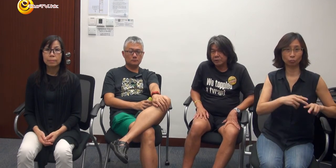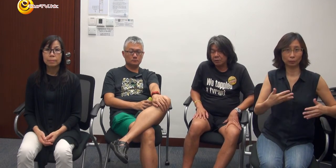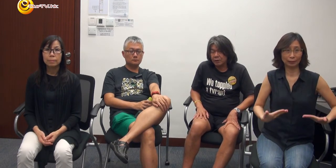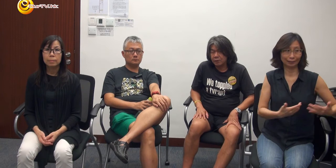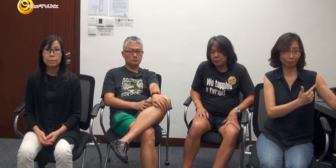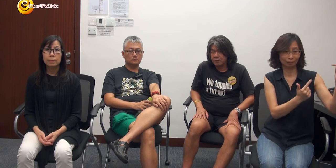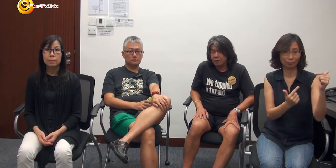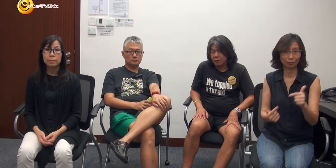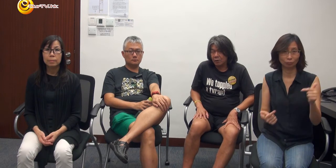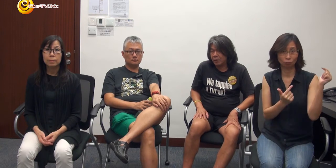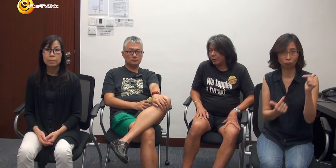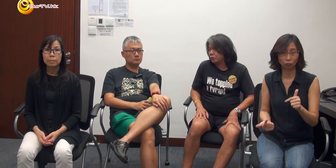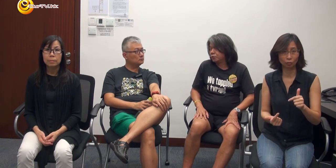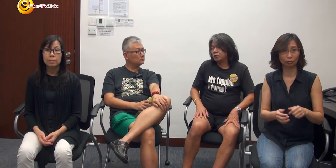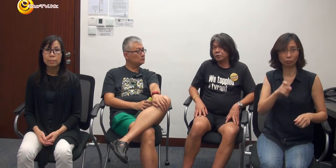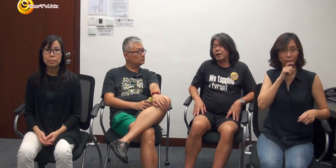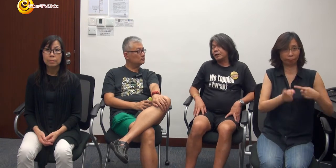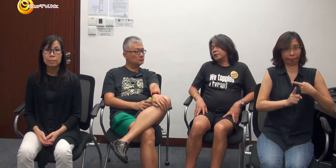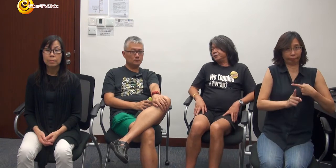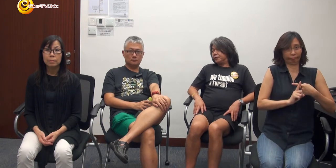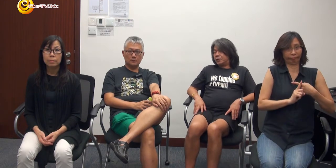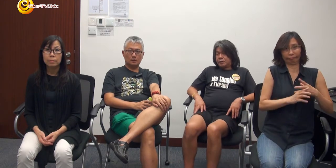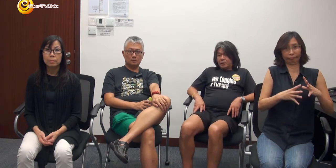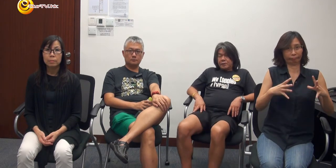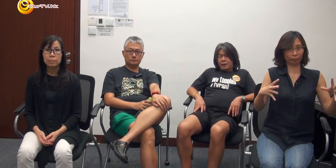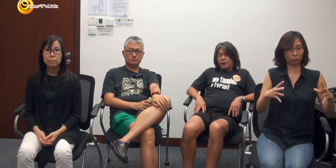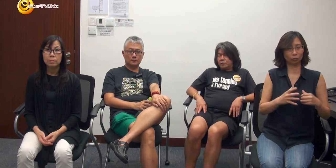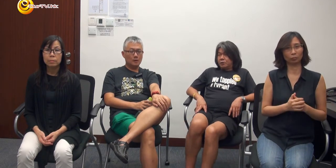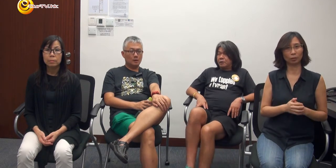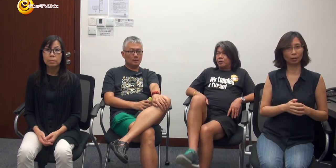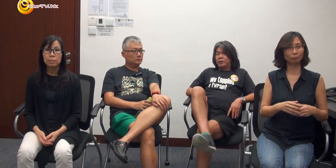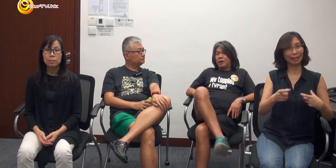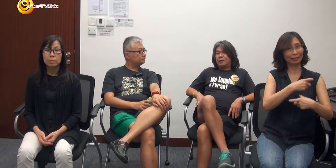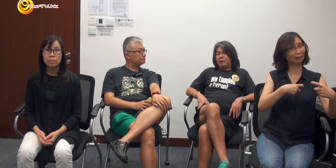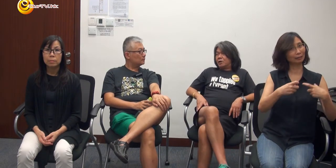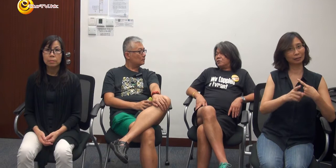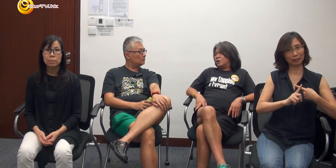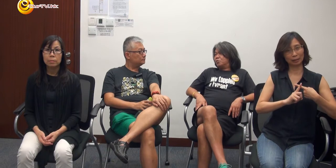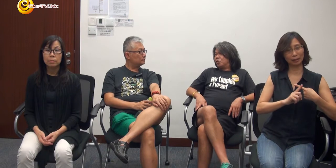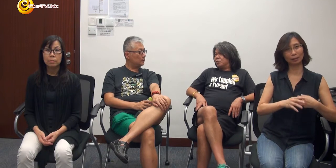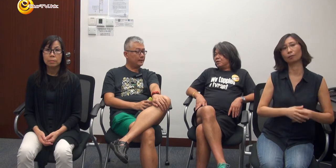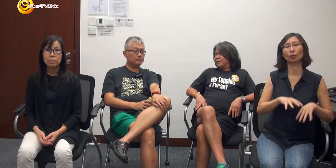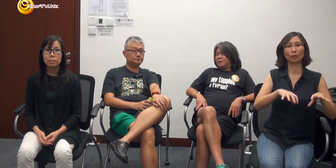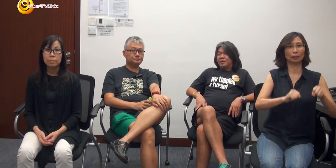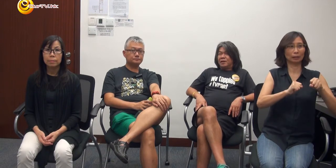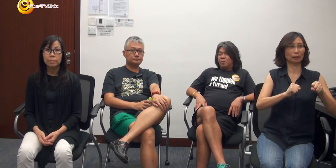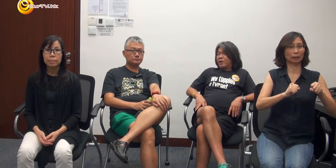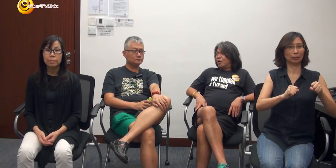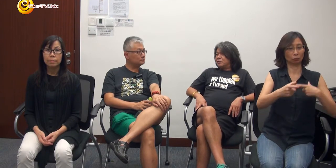候咧，其實個危機都相當大嘅。我覺得即係經濟危機好相當大，因為佢而家係救市救唔到 嘛。係啊， 暴力救市都